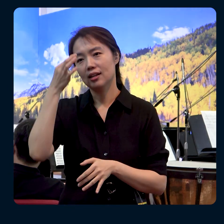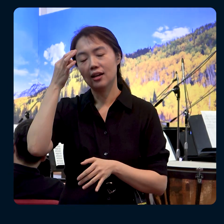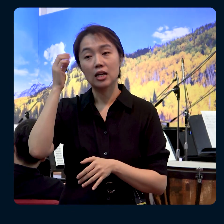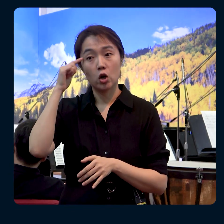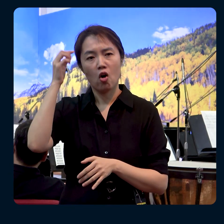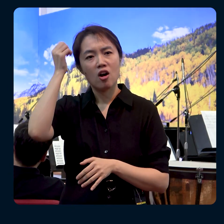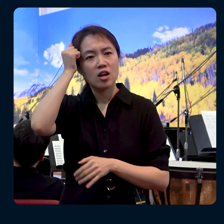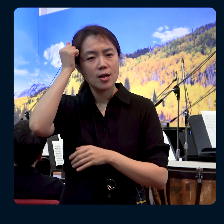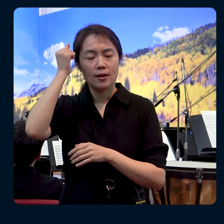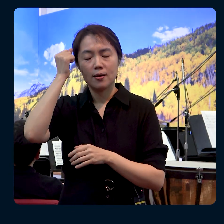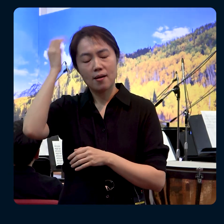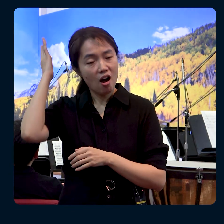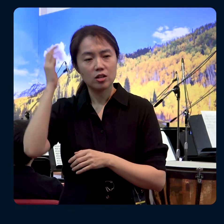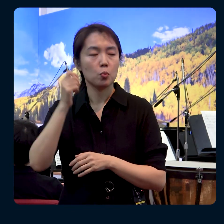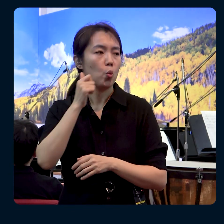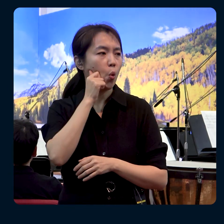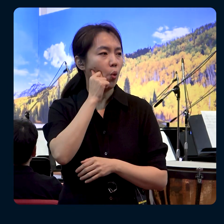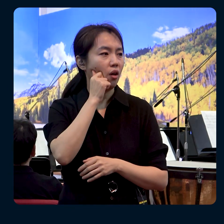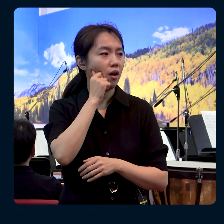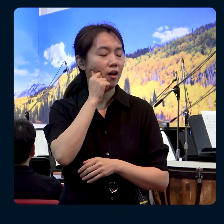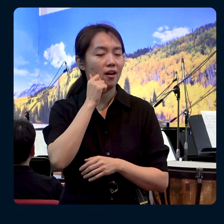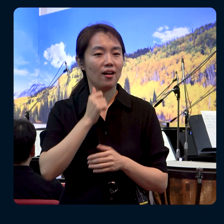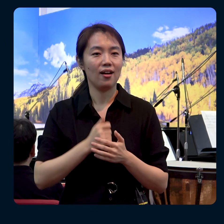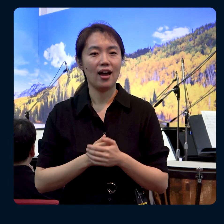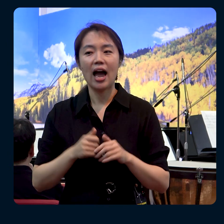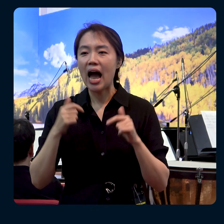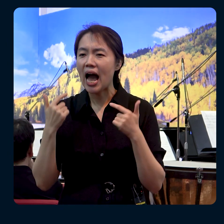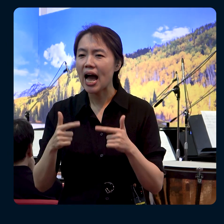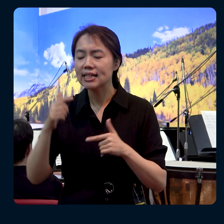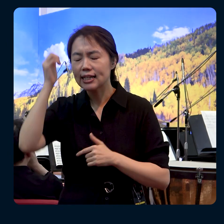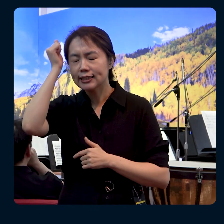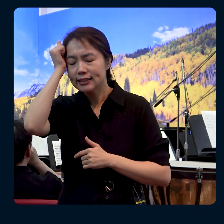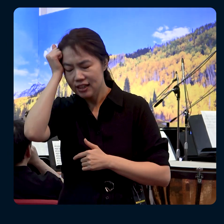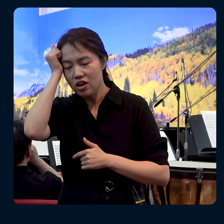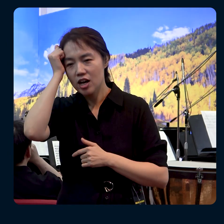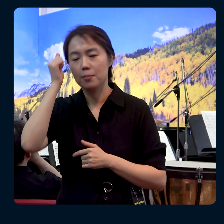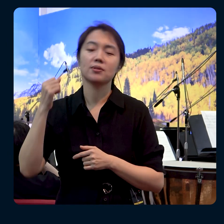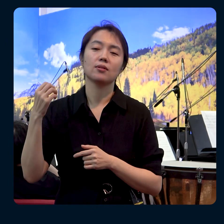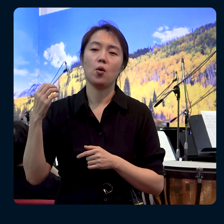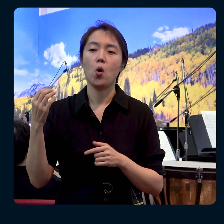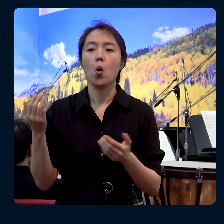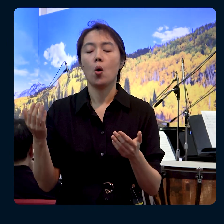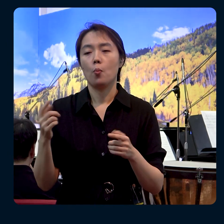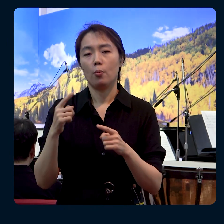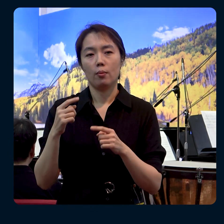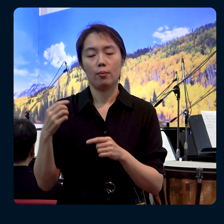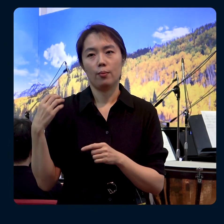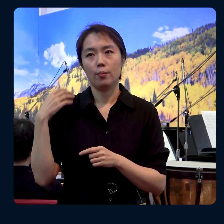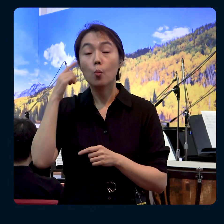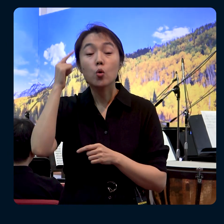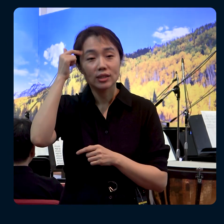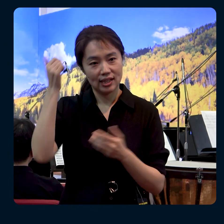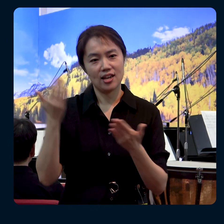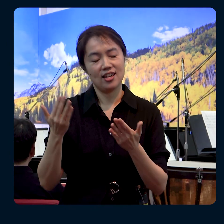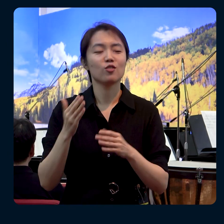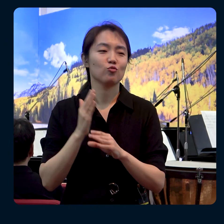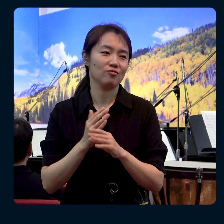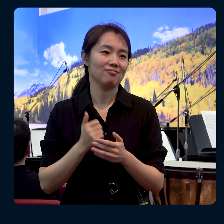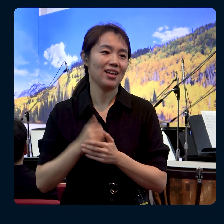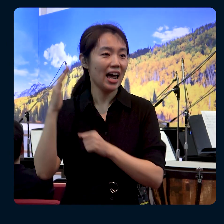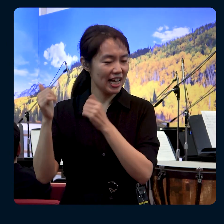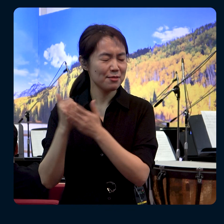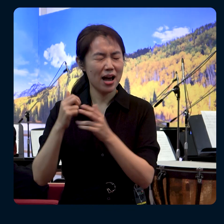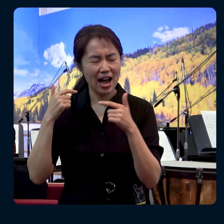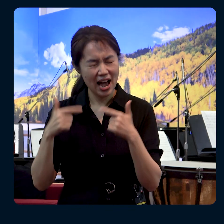없어요. 제가 목회하면서 이걸 항상 기억합니다. 그래서 하나님은 지금도 역사하신다는 걸 알기 때문에.